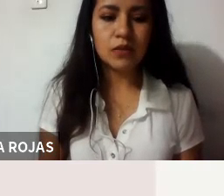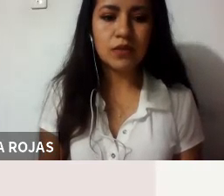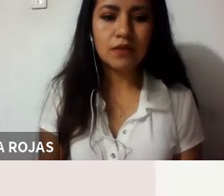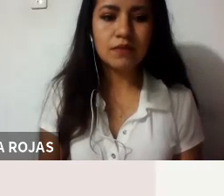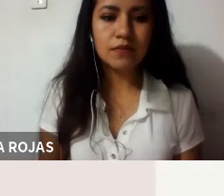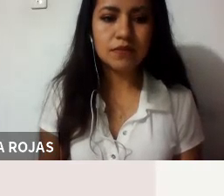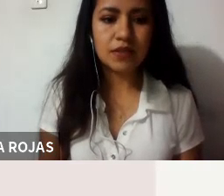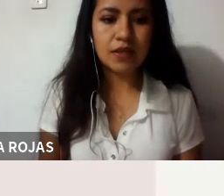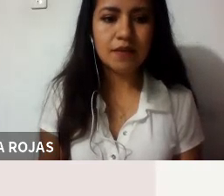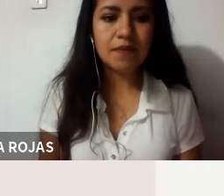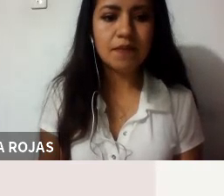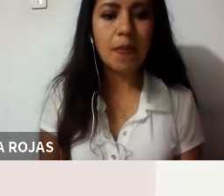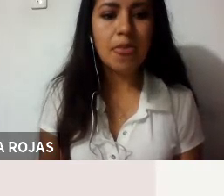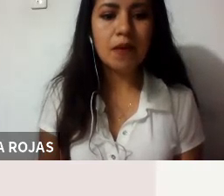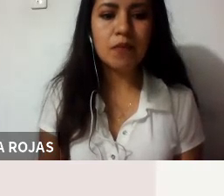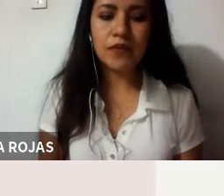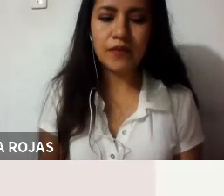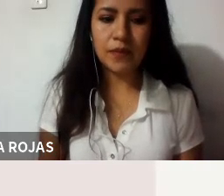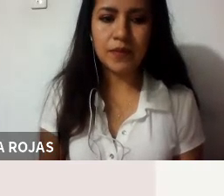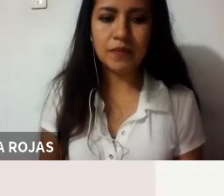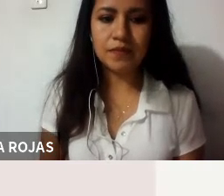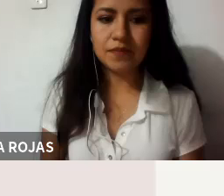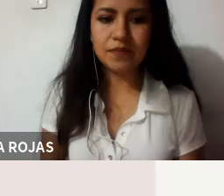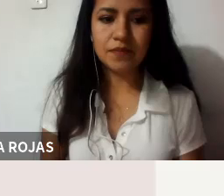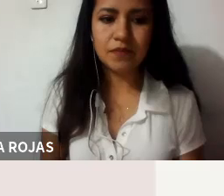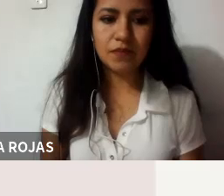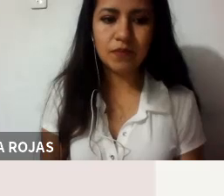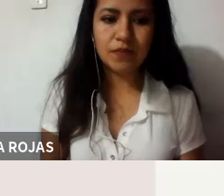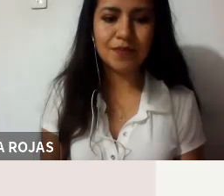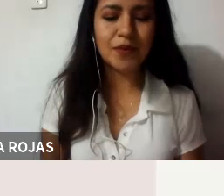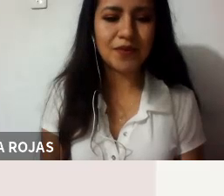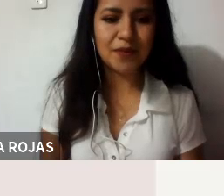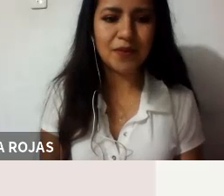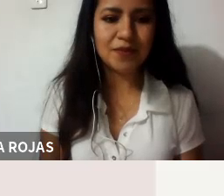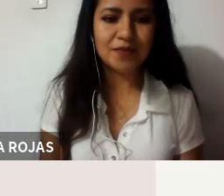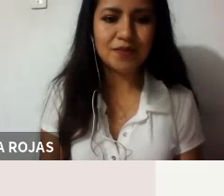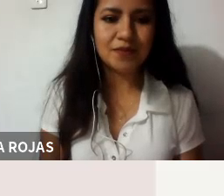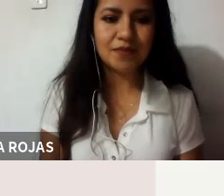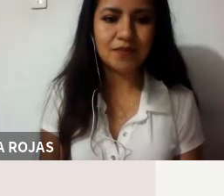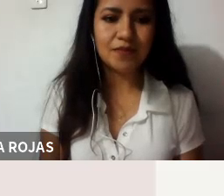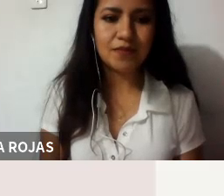La segunda seña. Por favor. Por favor.